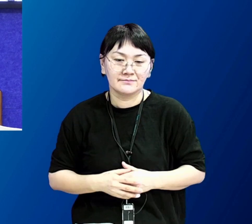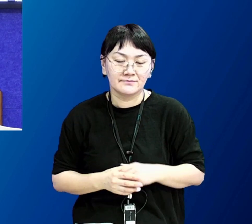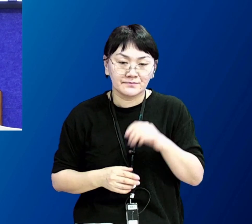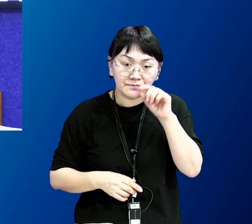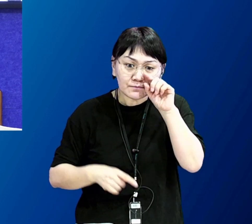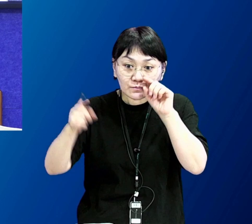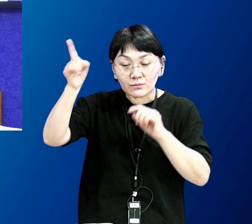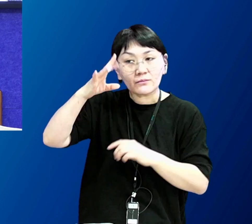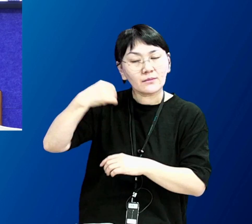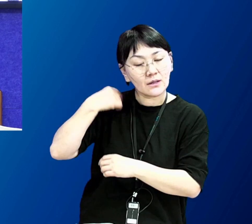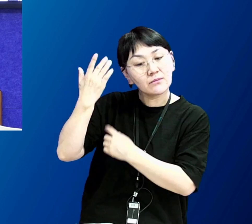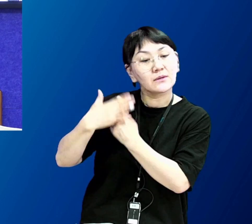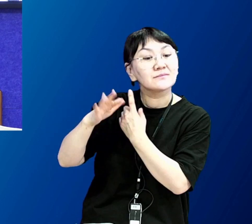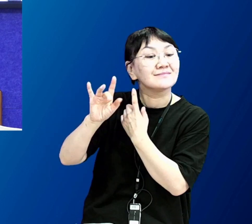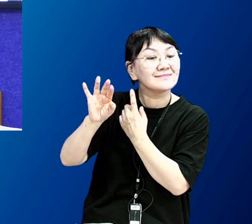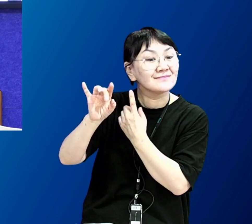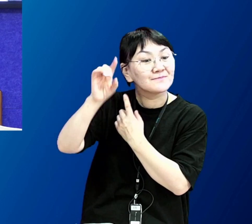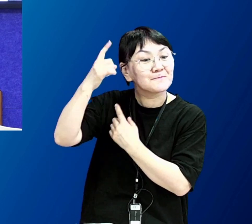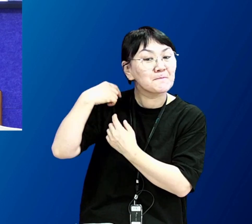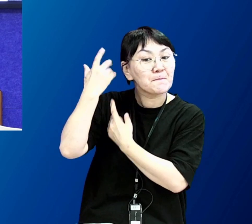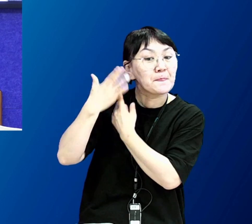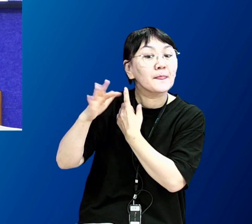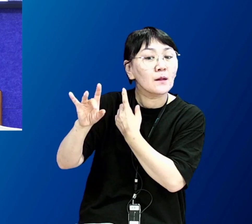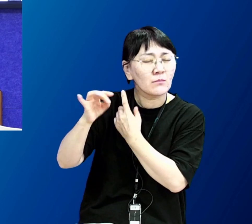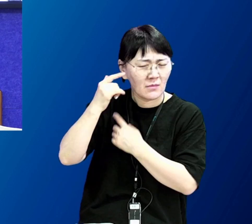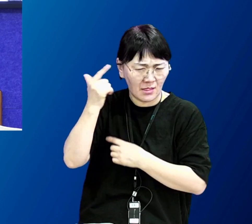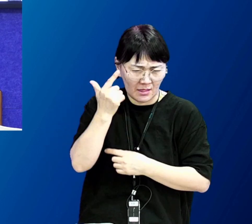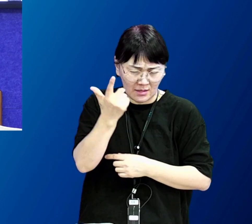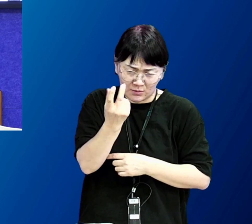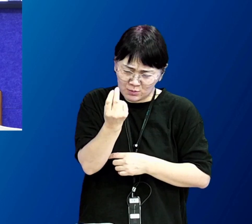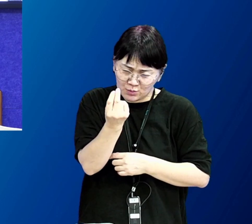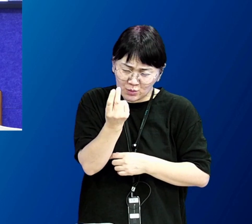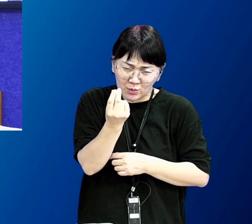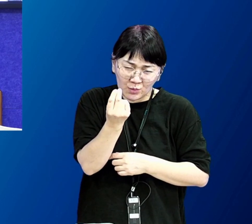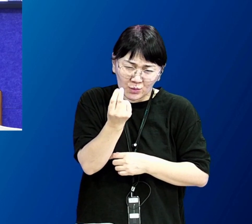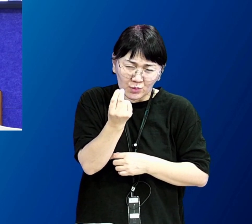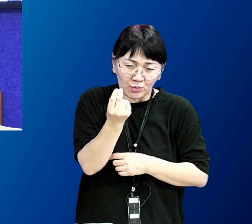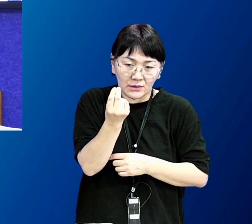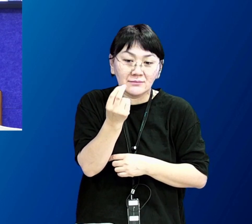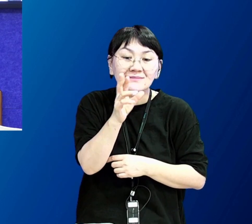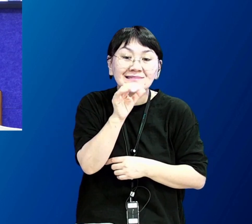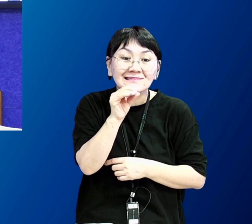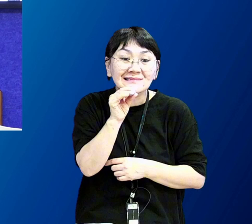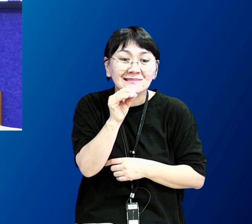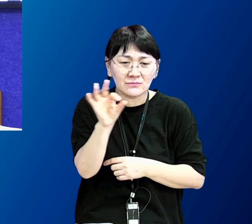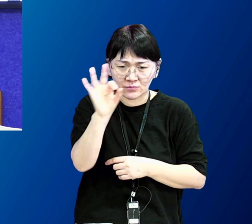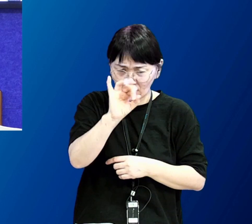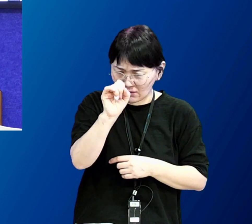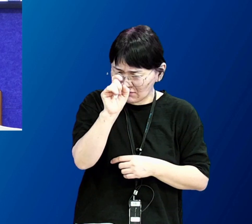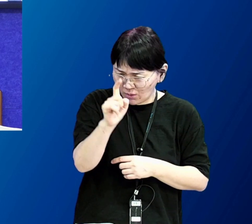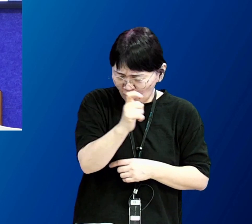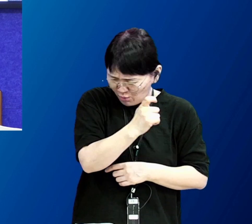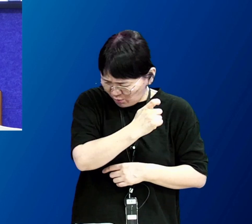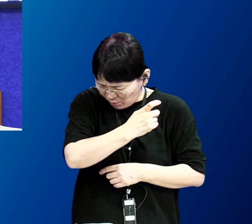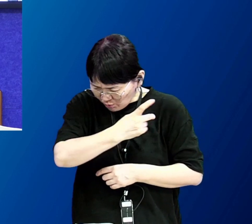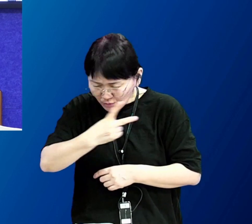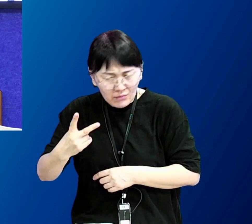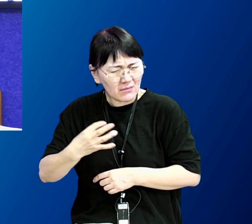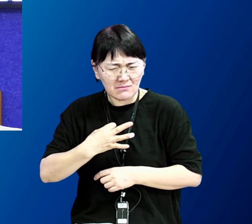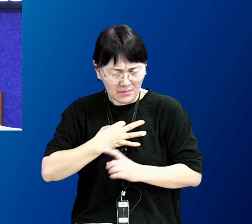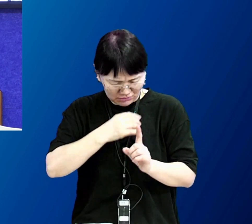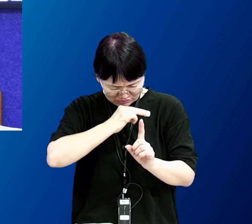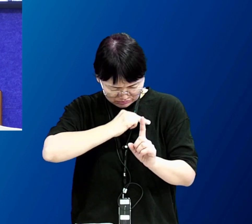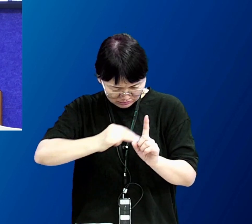Бурхан намайг яаж хайрлсан гинэ? Үнэнхээр. Яаж вэ? Цорын ганц хүүгээ миний